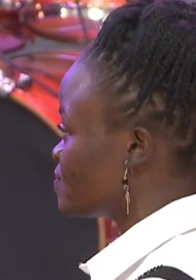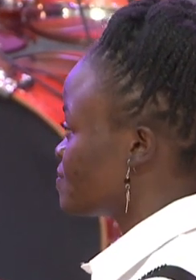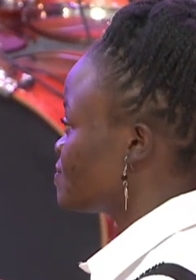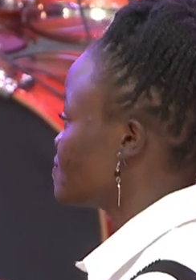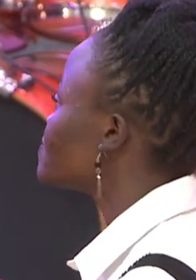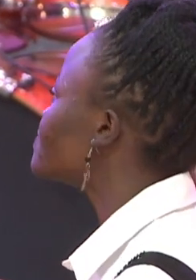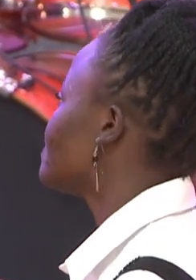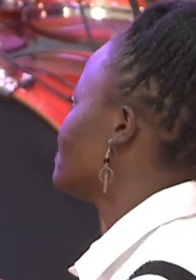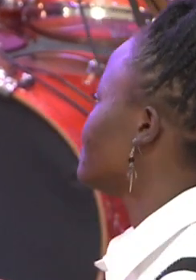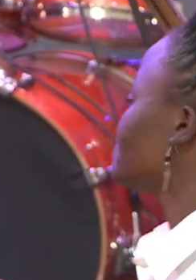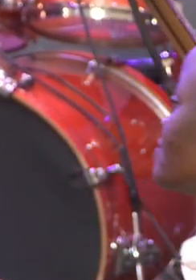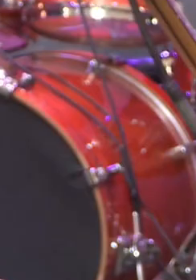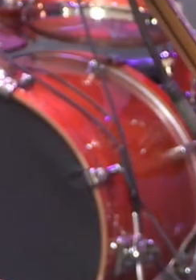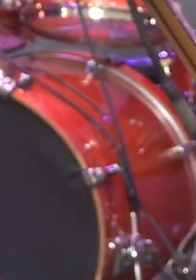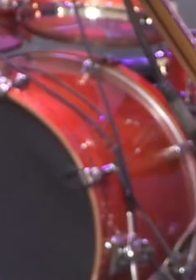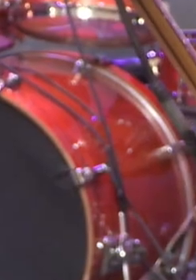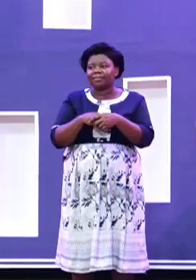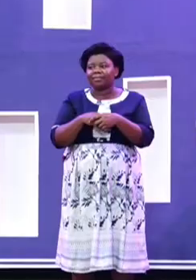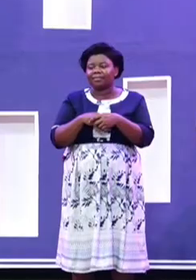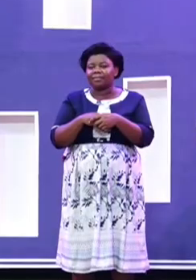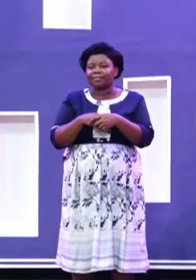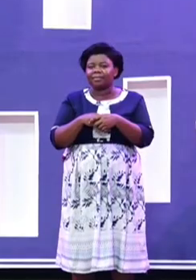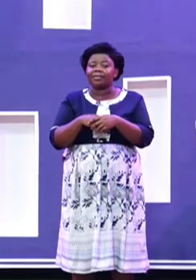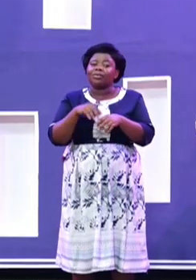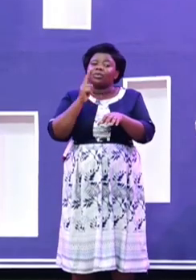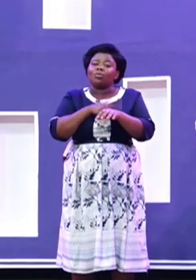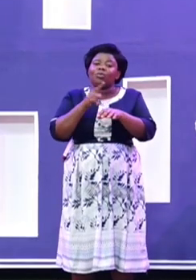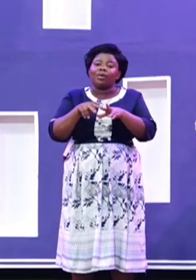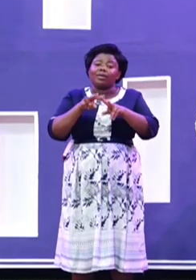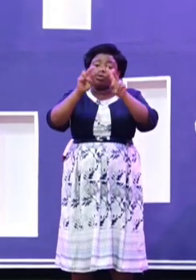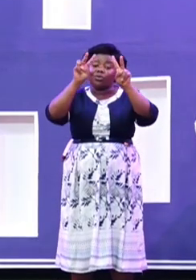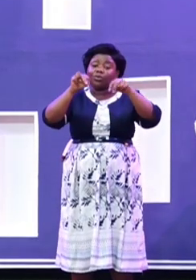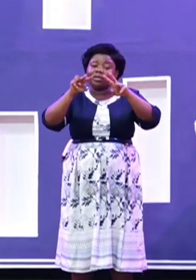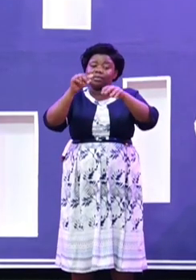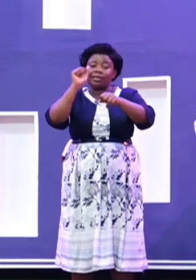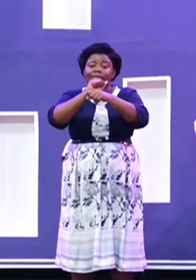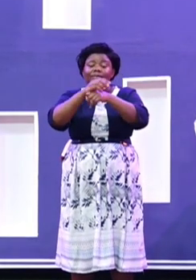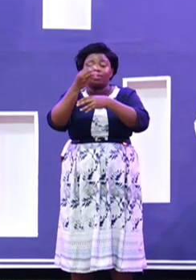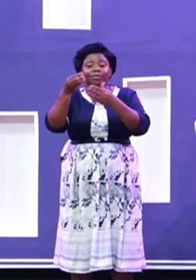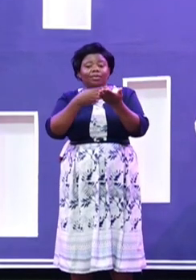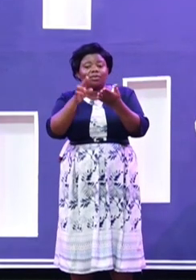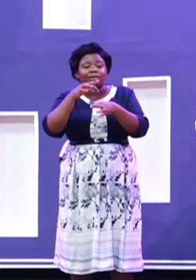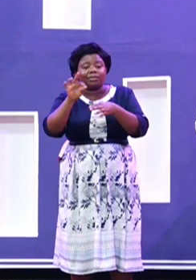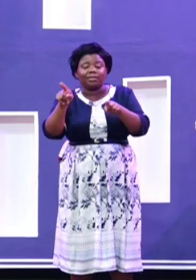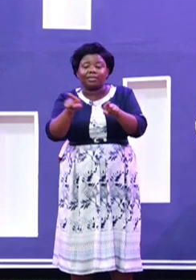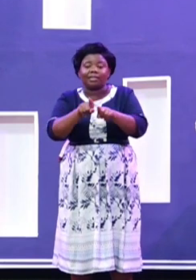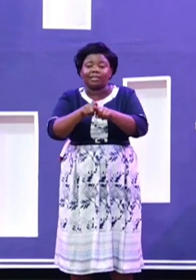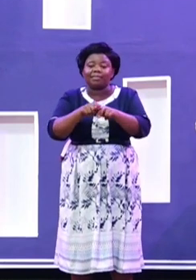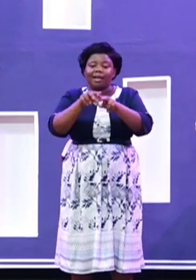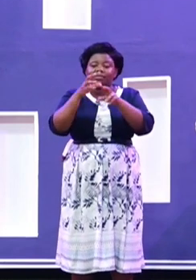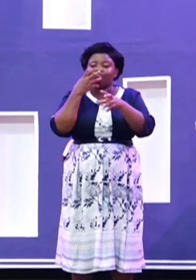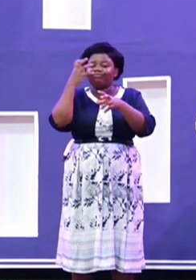Katonda. Amina. Buli lw'onyoma emirimu gy'omwoyo omutukuvu oba omuvodde.